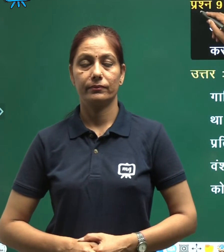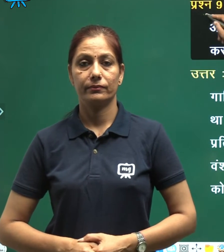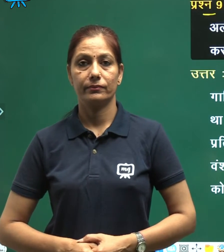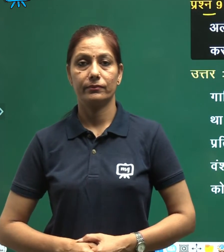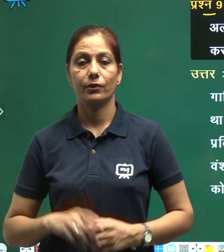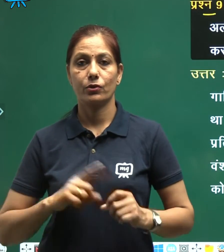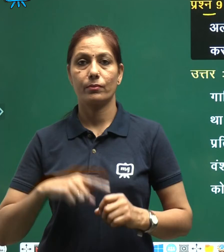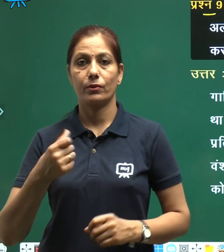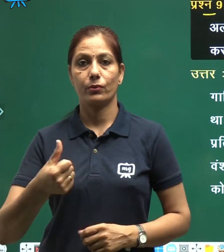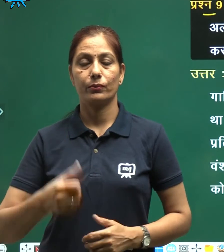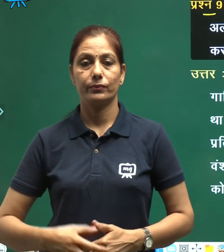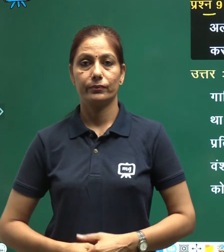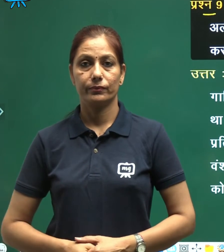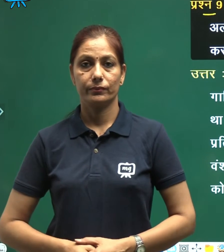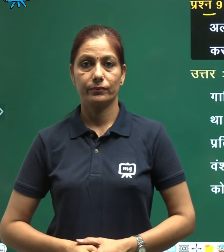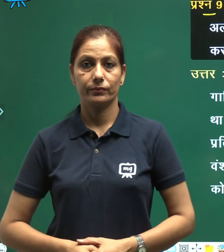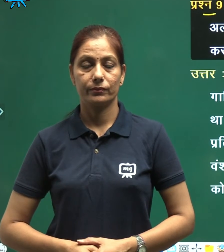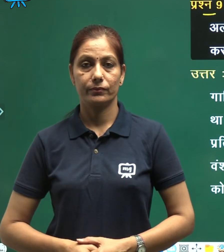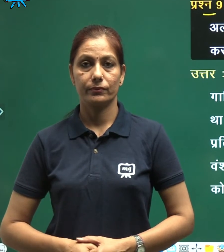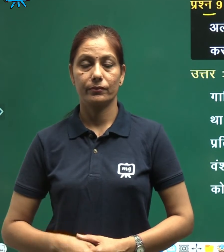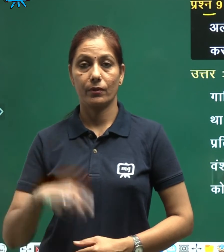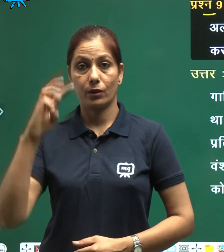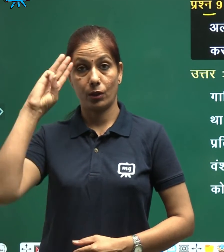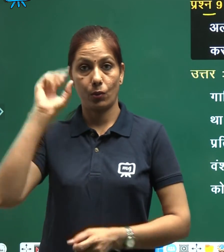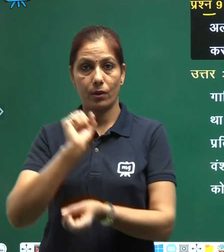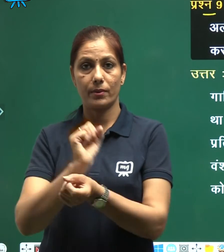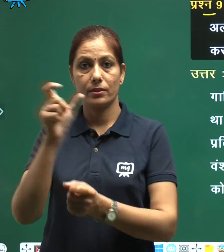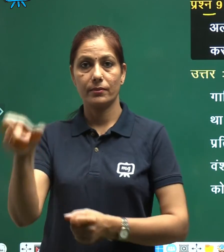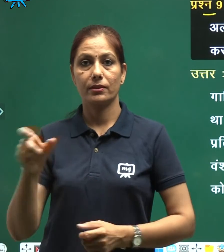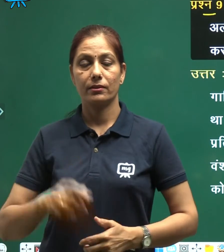प्रश्न 9, दारोगा वंशीधर